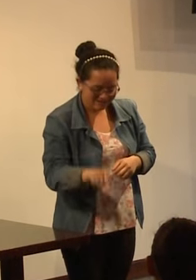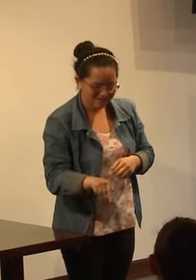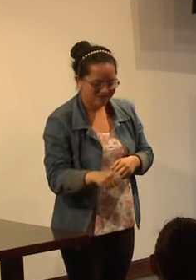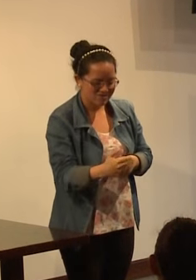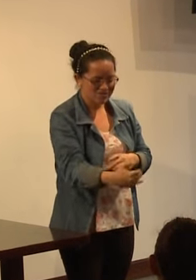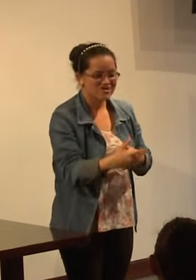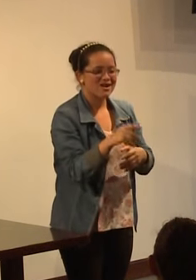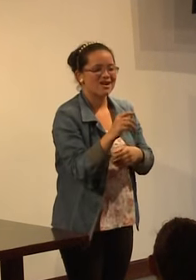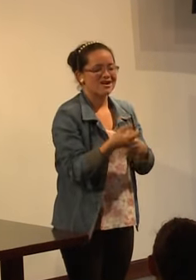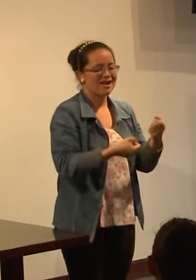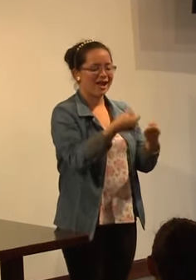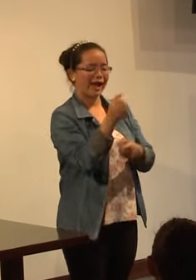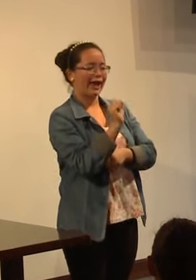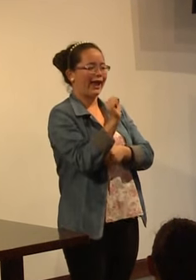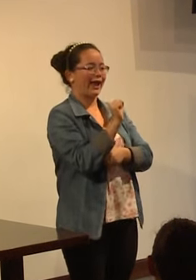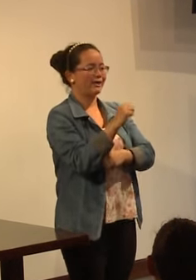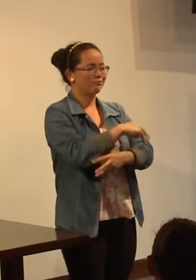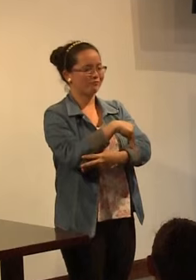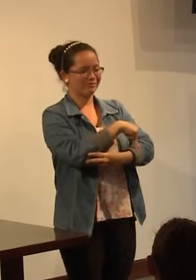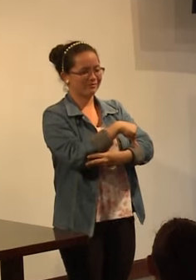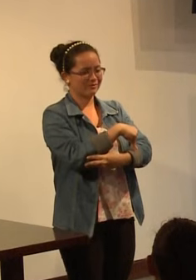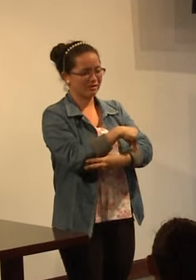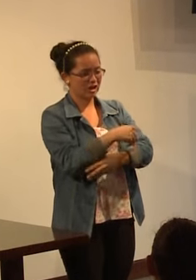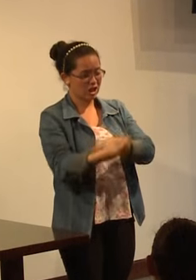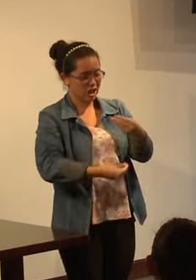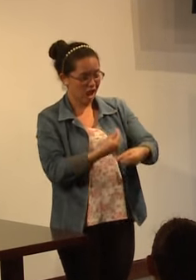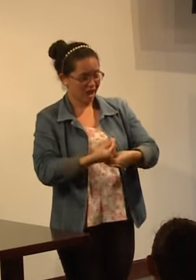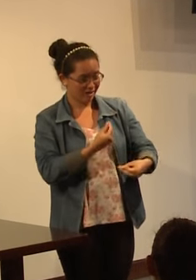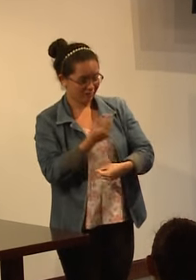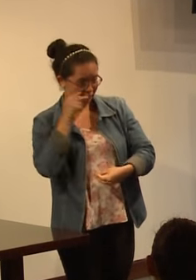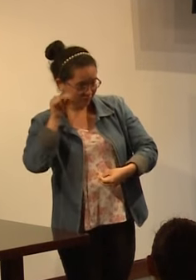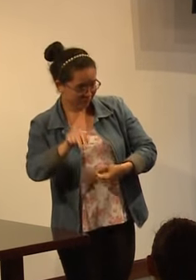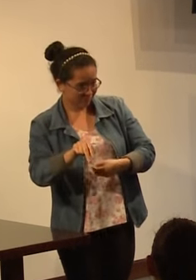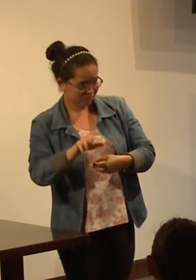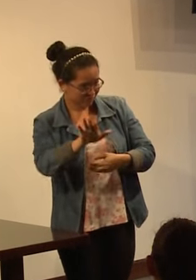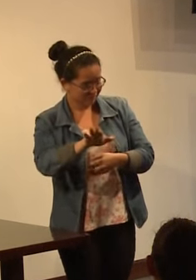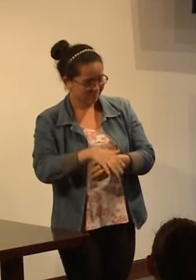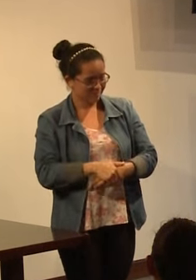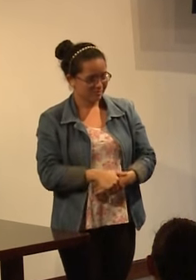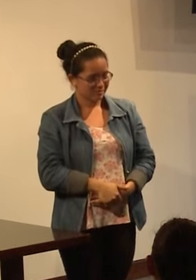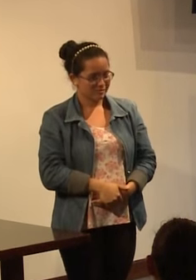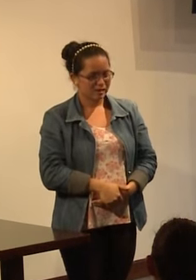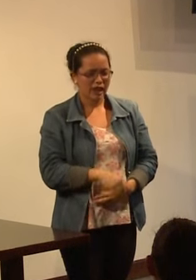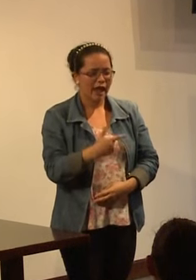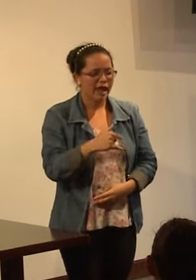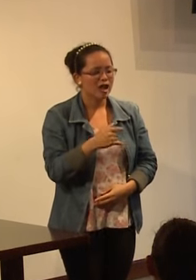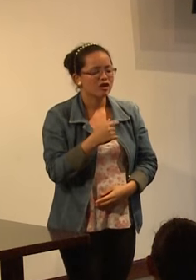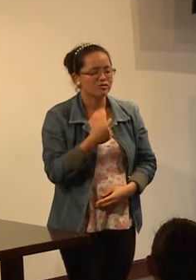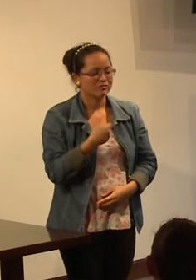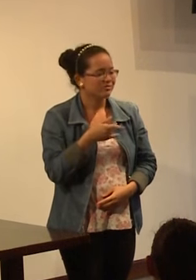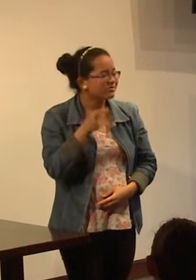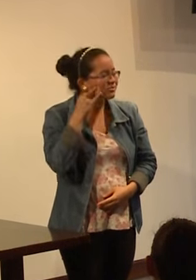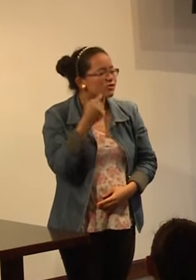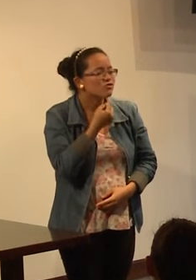o un muñequito y se pone a jugar? ¿Ustedes se han dado cuenta qué hace el niño tan chévere ahí? ¿Qué sonidos hace cuando coge el